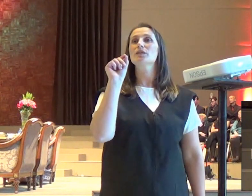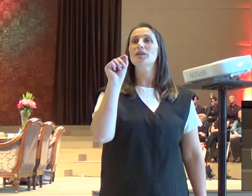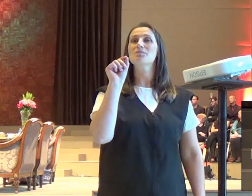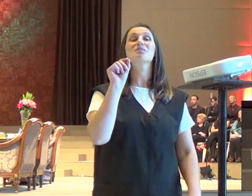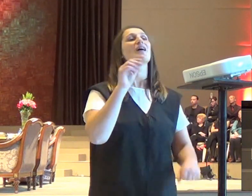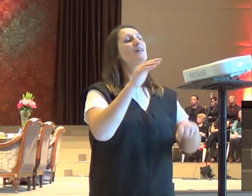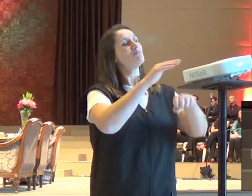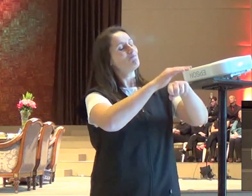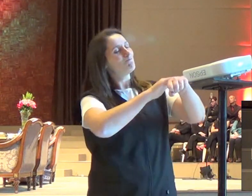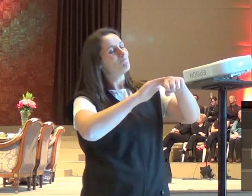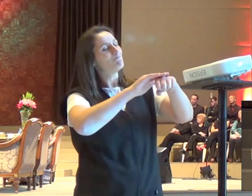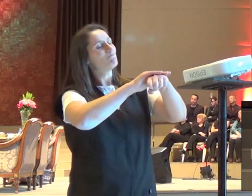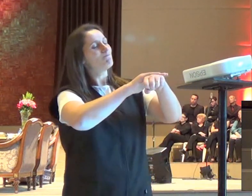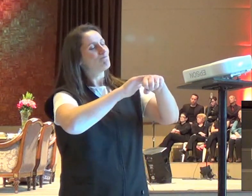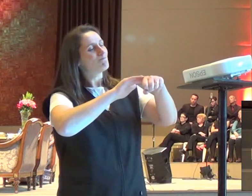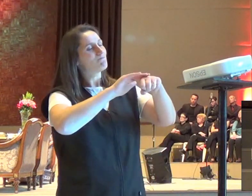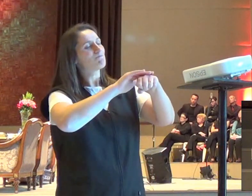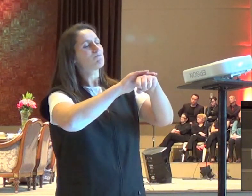conversar